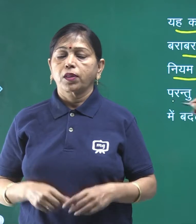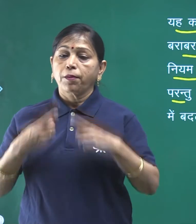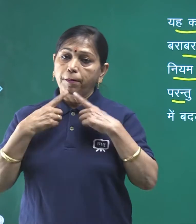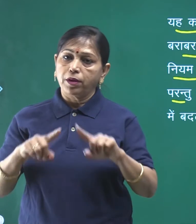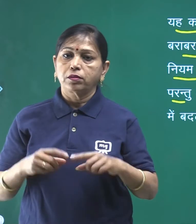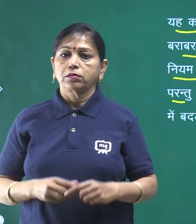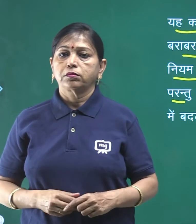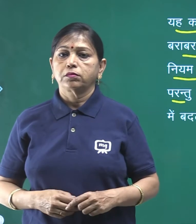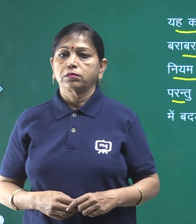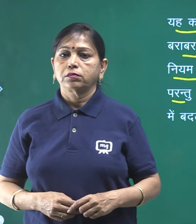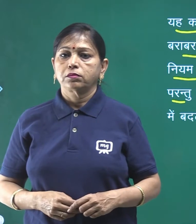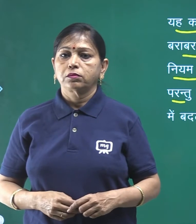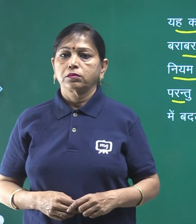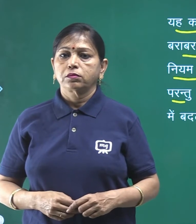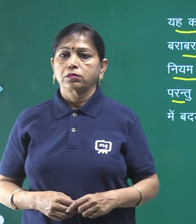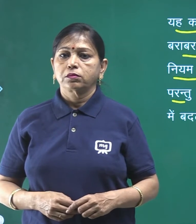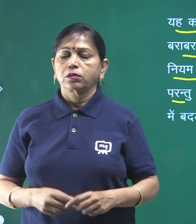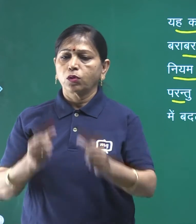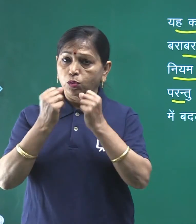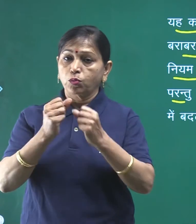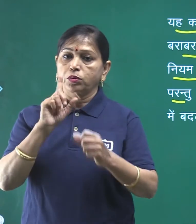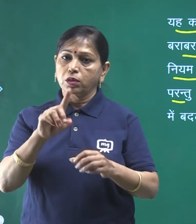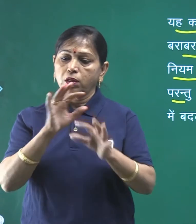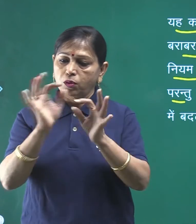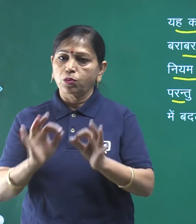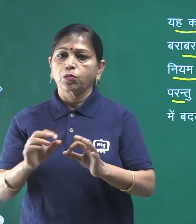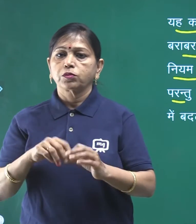परंतु ऊर्जा एक रूप से